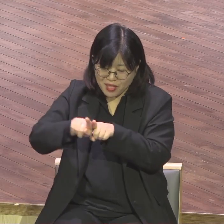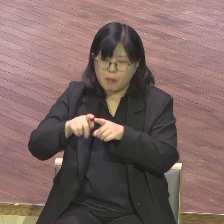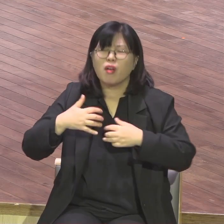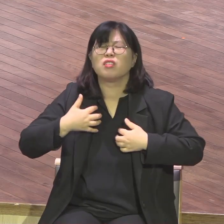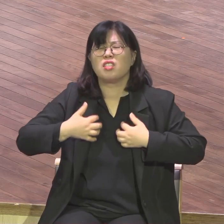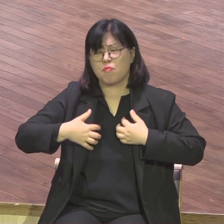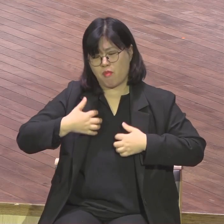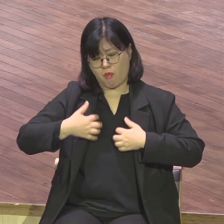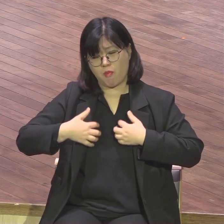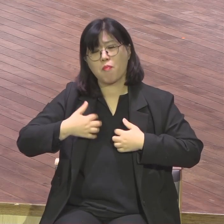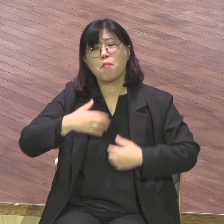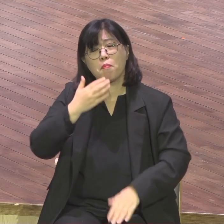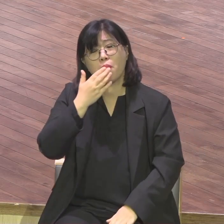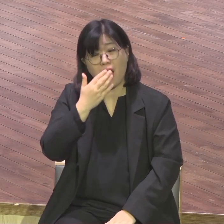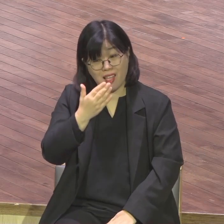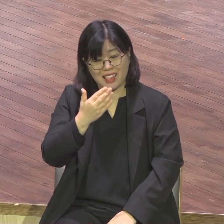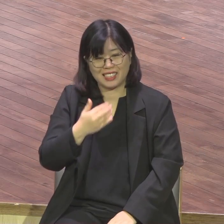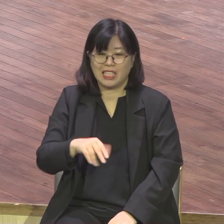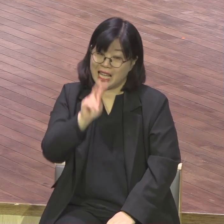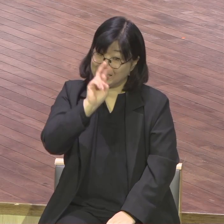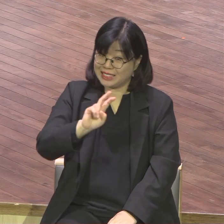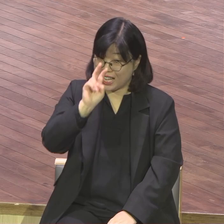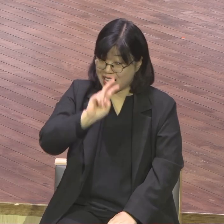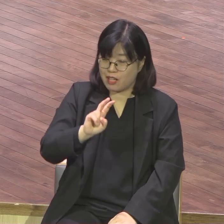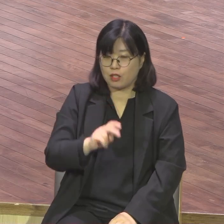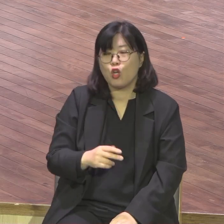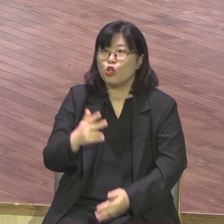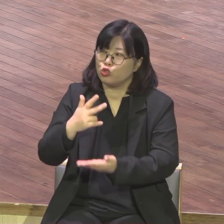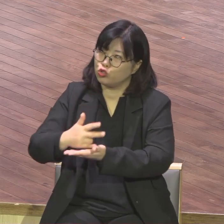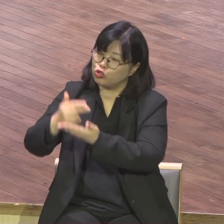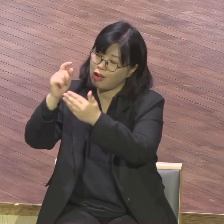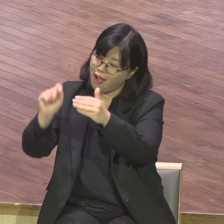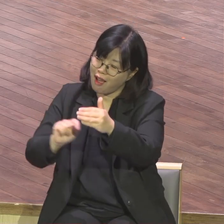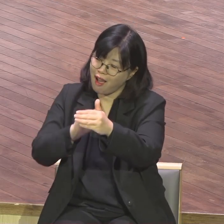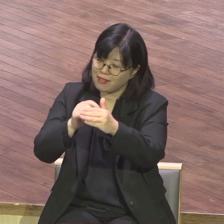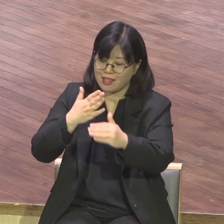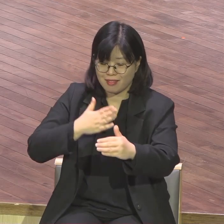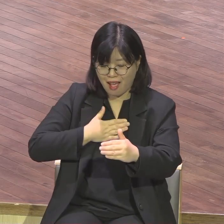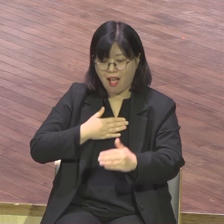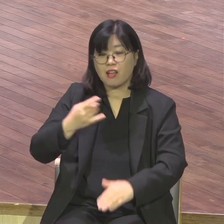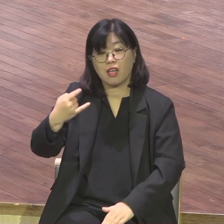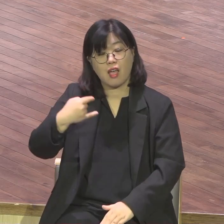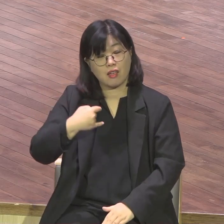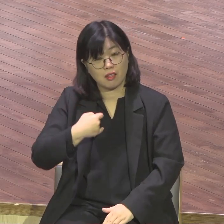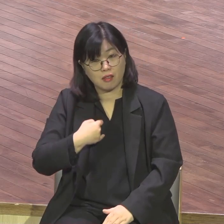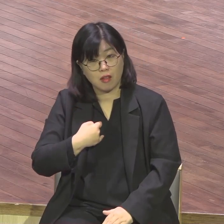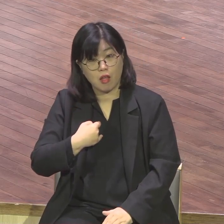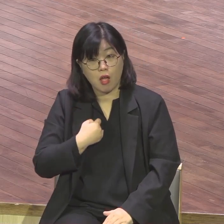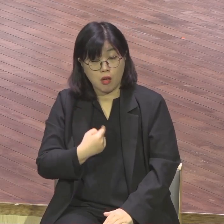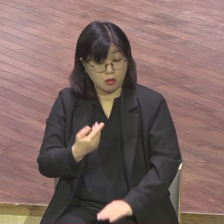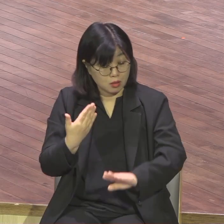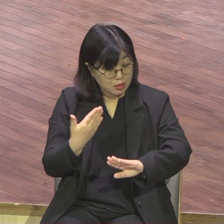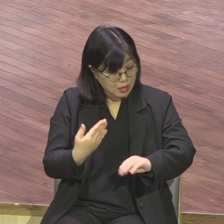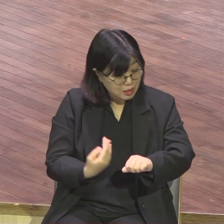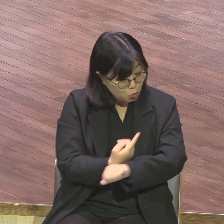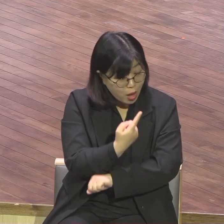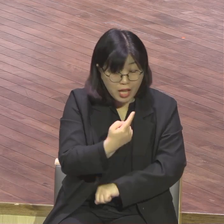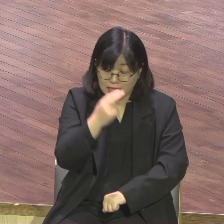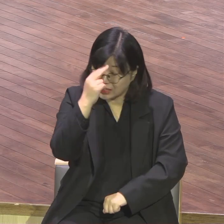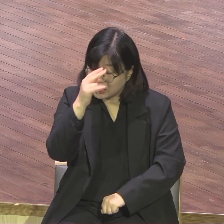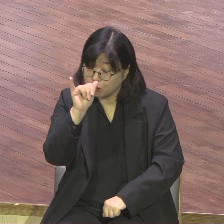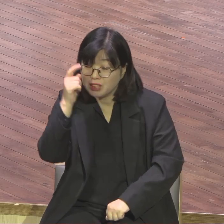강조합니다. 주 안에 있는 나의 딴 것이 믿으라. 주 안에 있음을 믿으시기